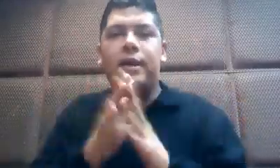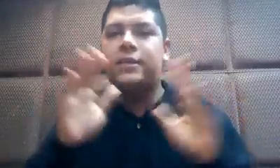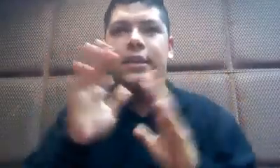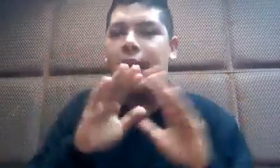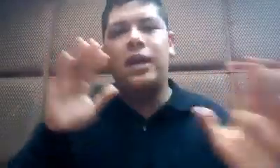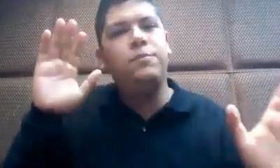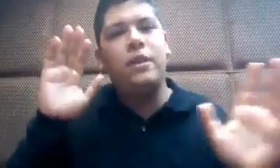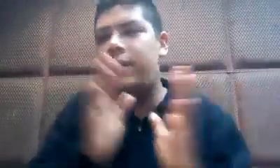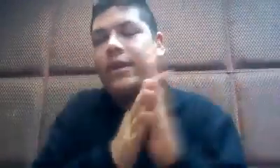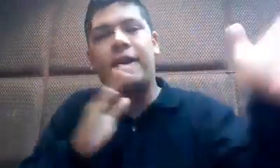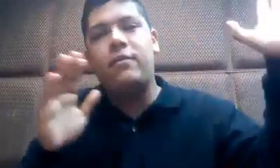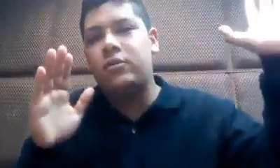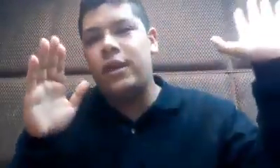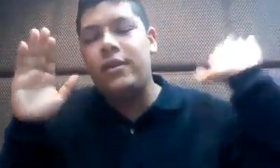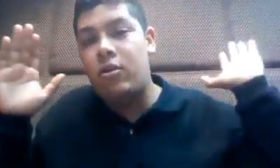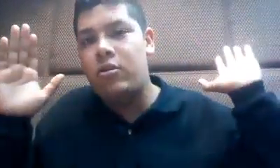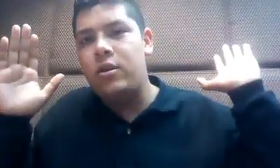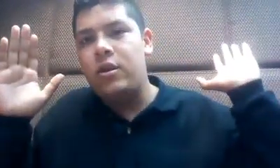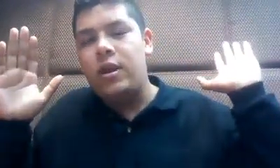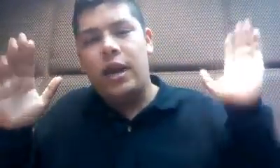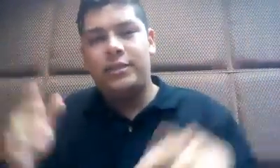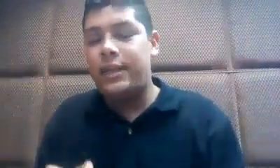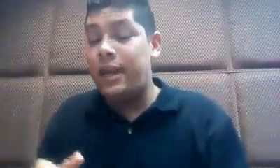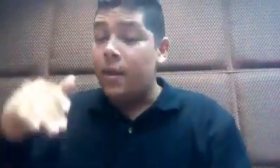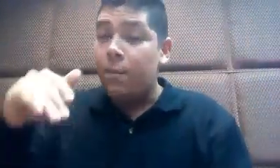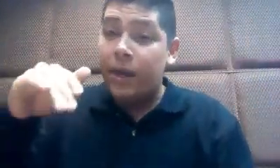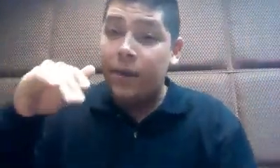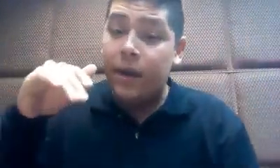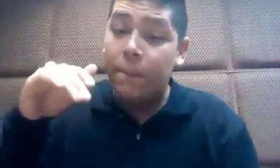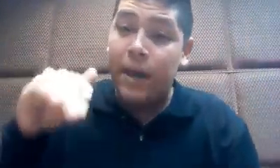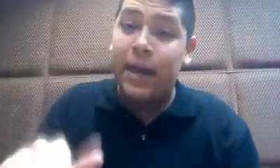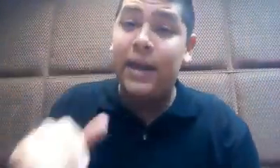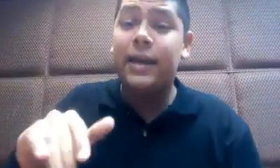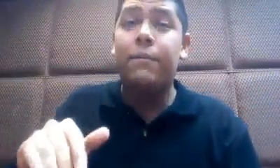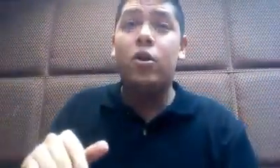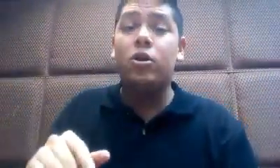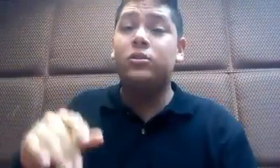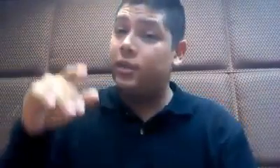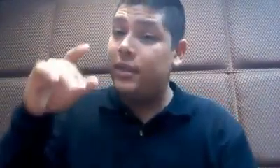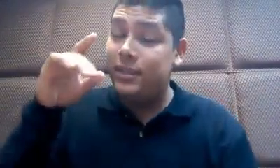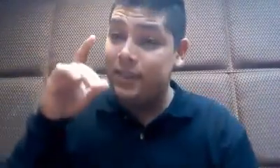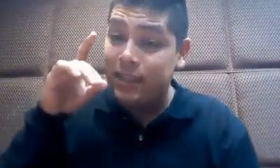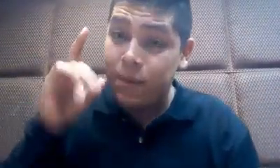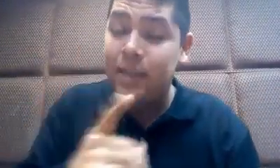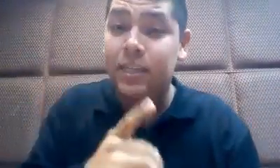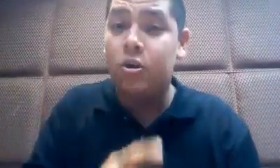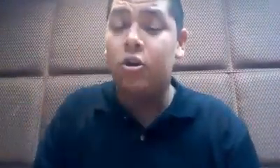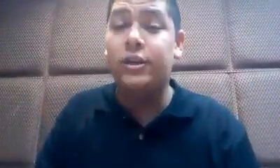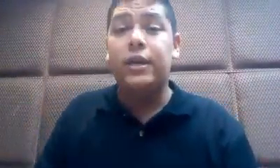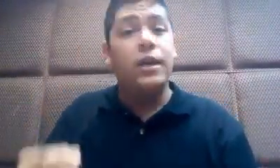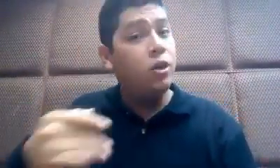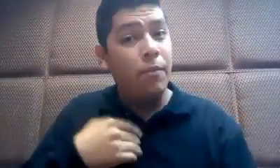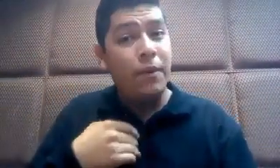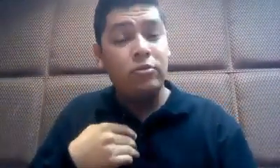si te caes, pues le vale verga y el vato ya le dio. Así que para viajar en camión se necesita ser bien chingones, y yo me considero